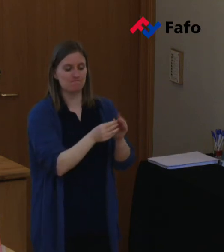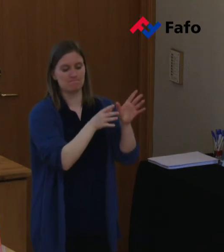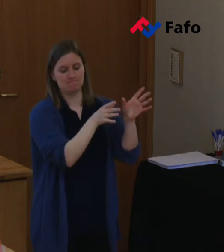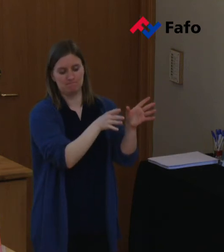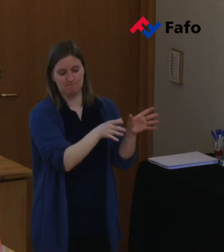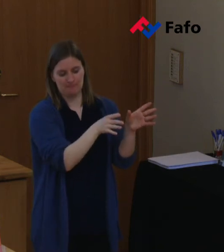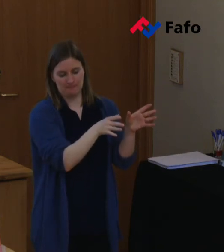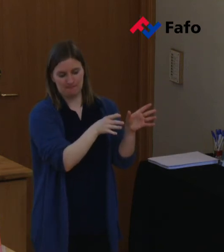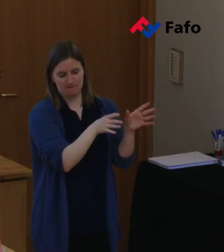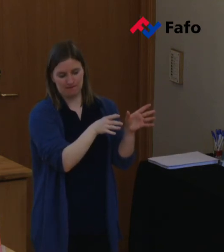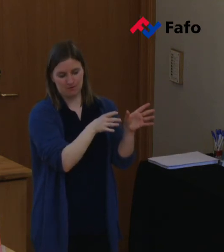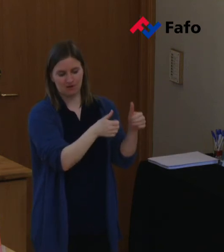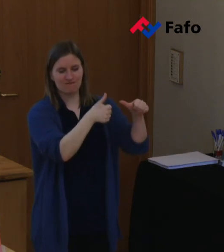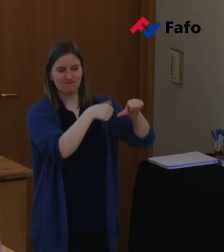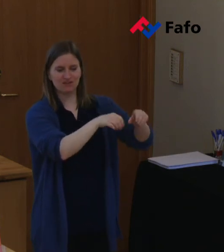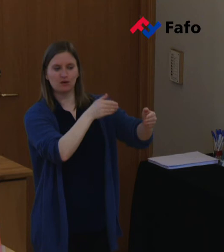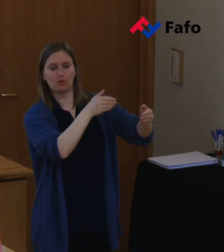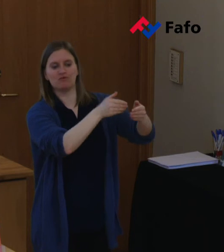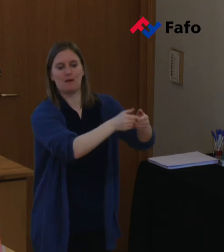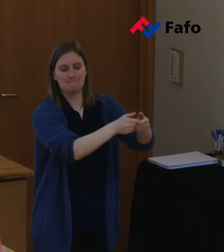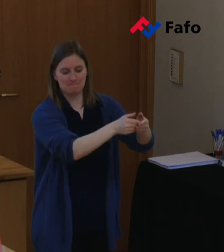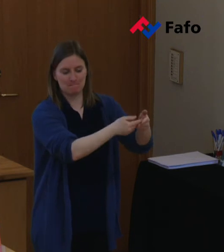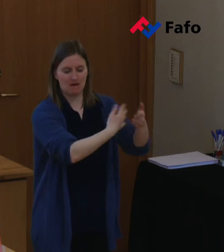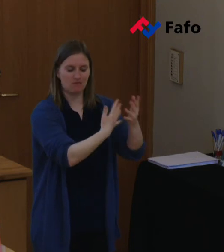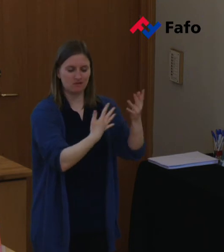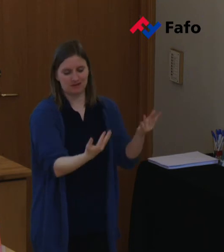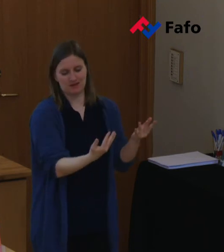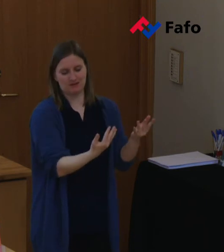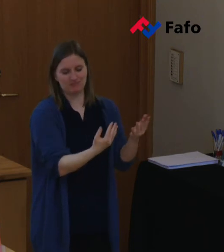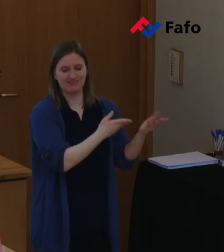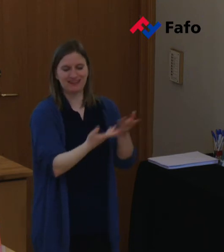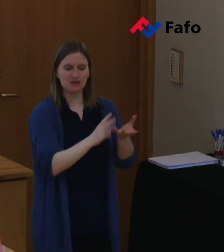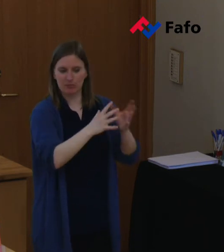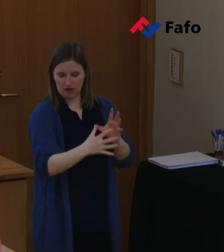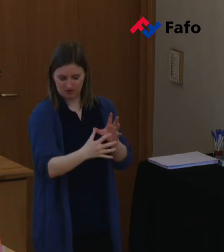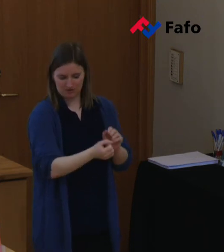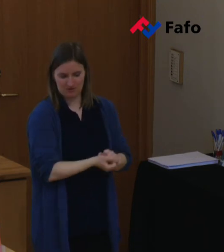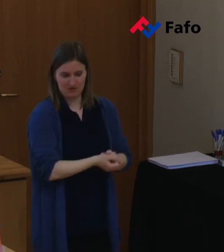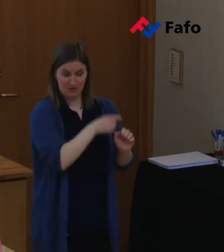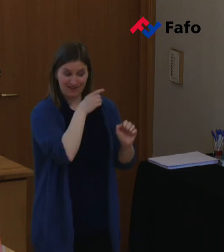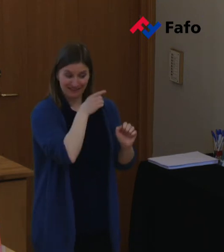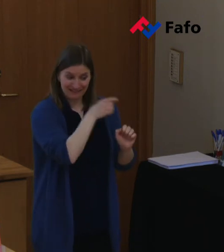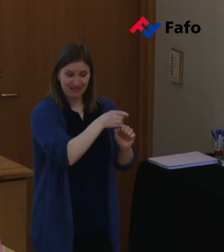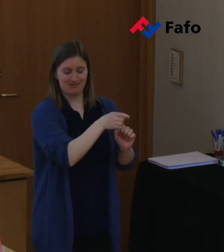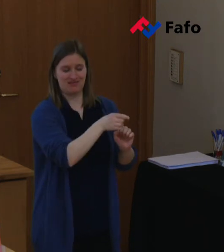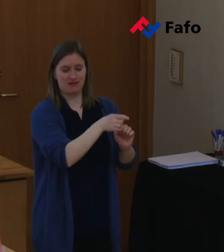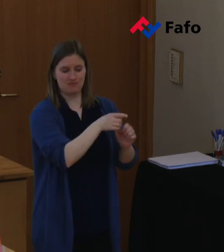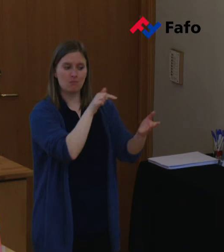det har vært vanskelig å nå dem med det ordinære tjenesteapparatet. Og det jo akkurat den målgruppen som